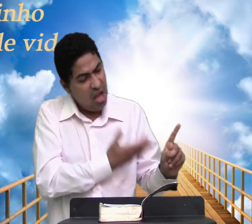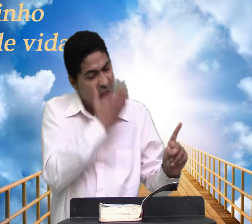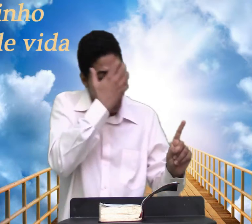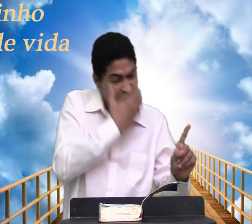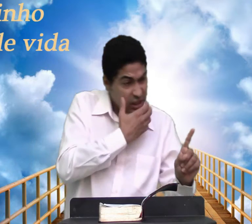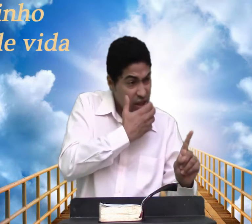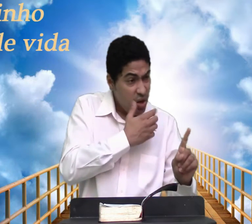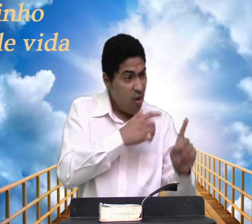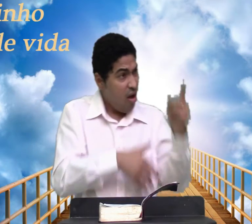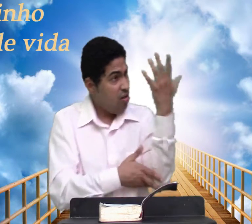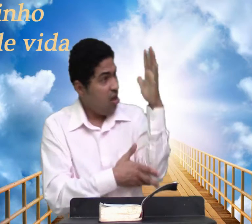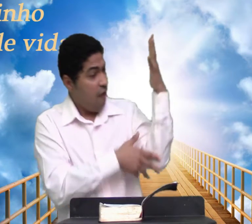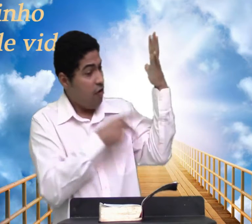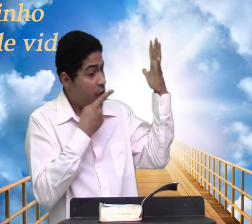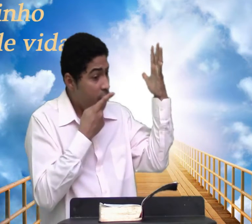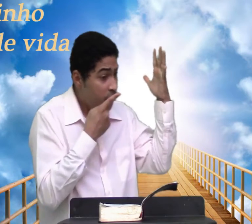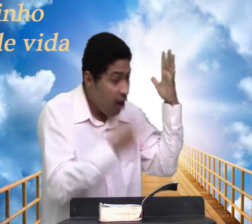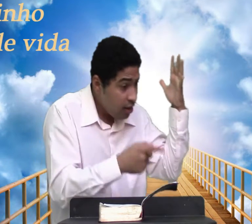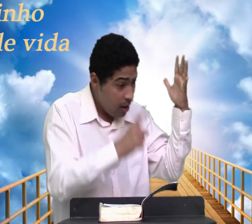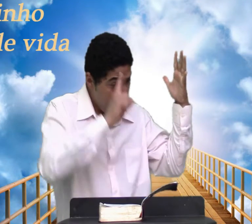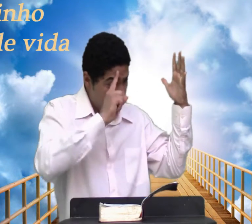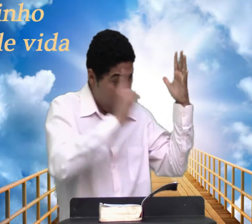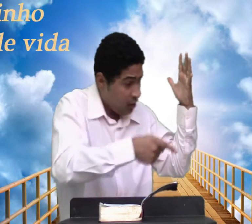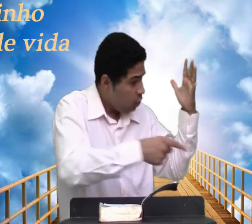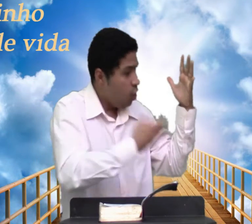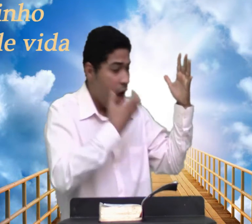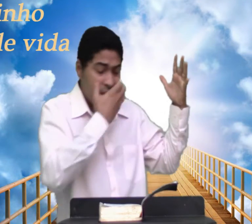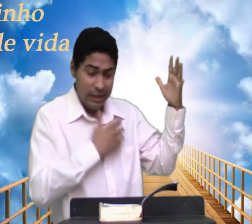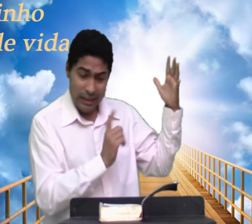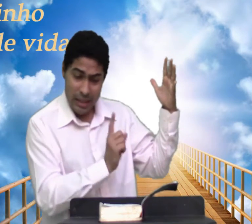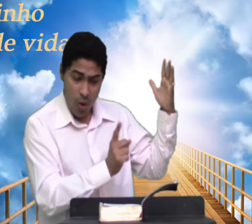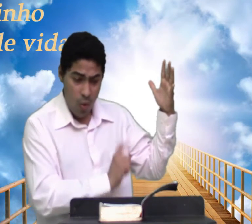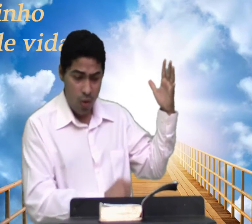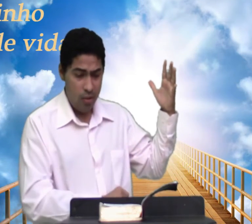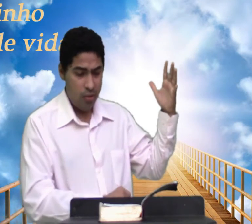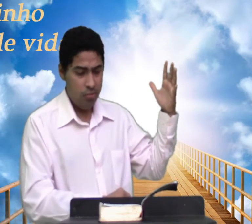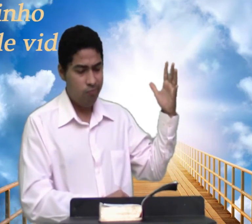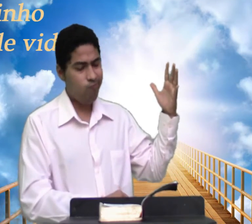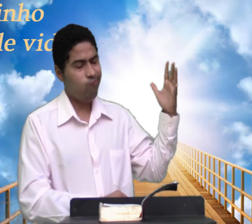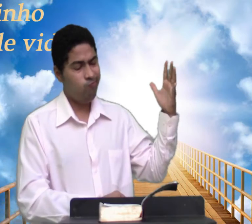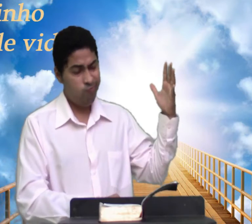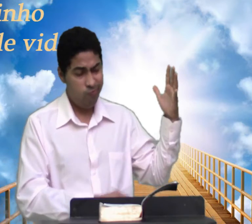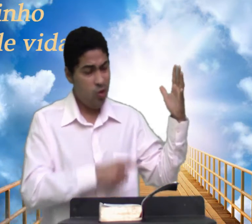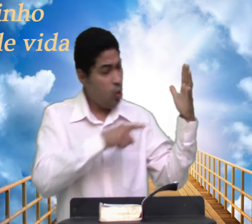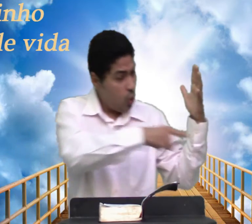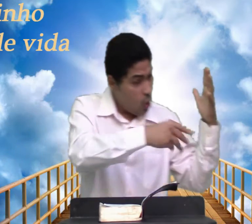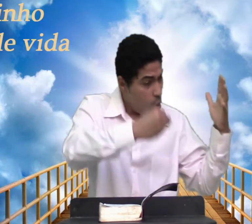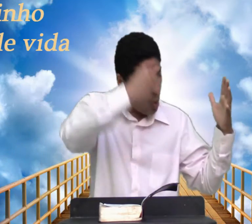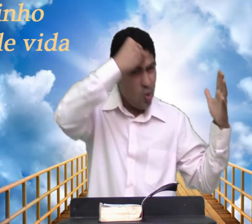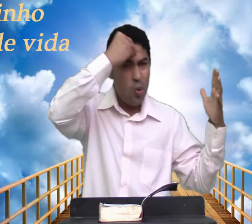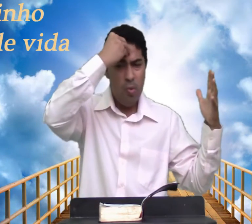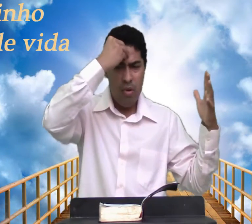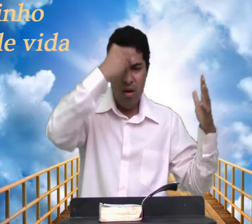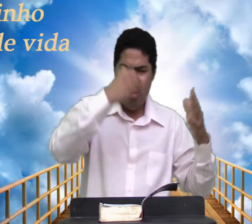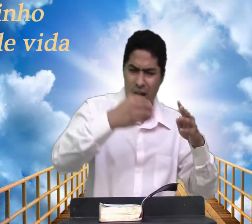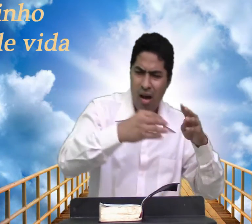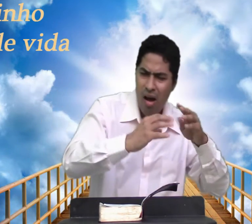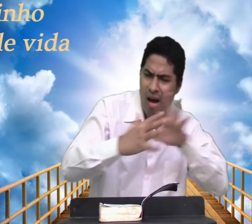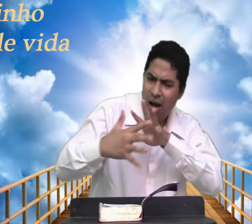ele comeu da árvore que não era para ter comido, por conta disso, toda a terra iria